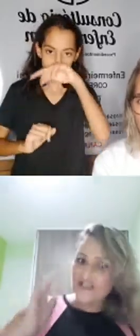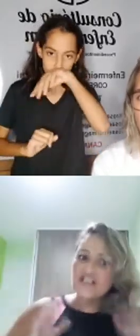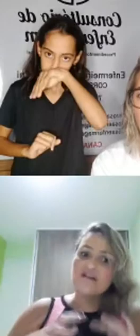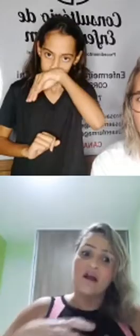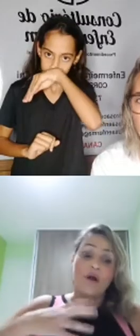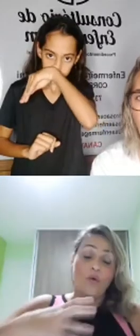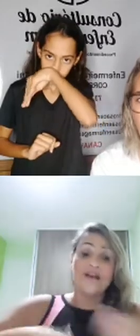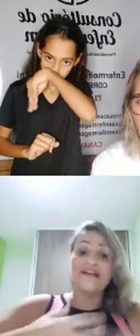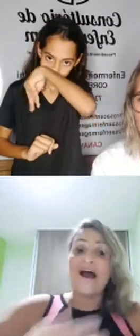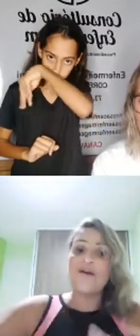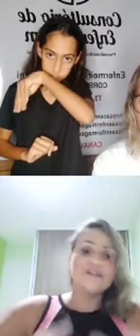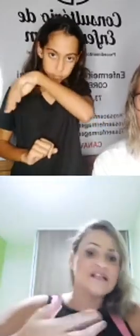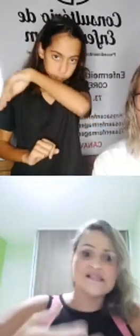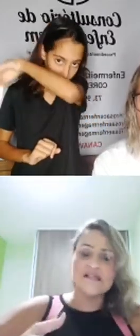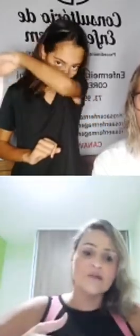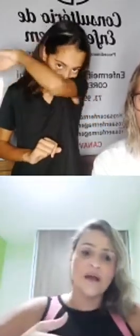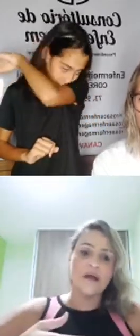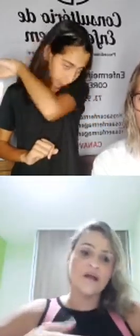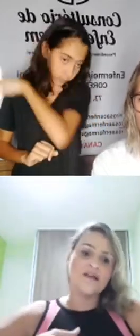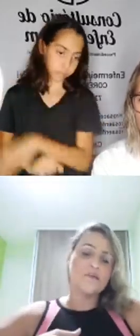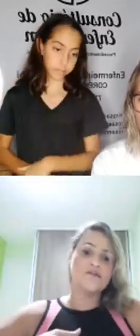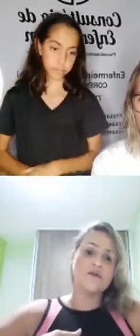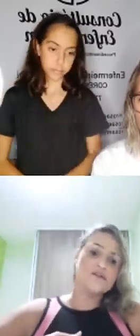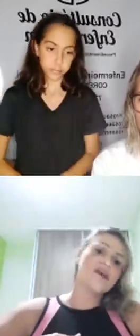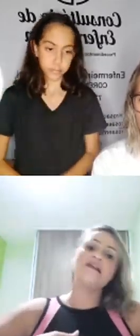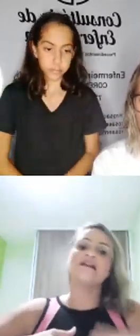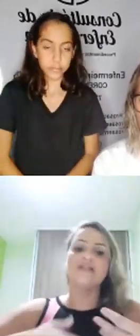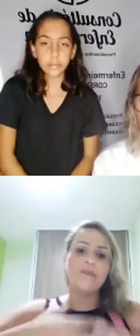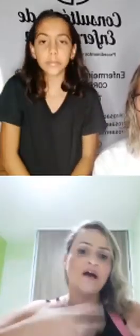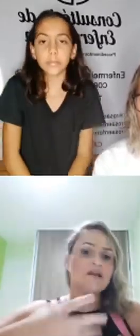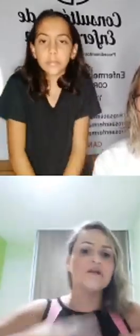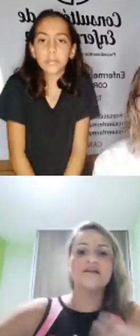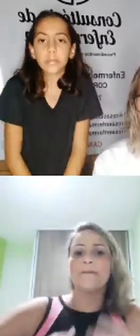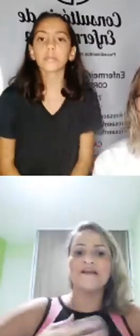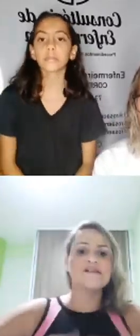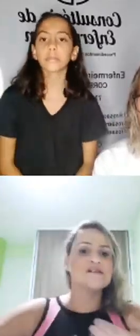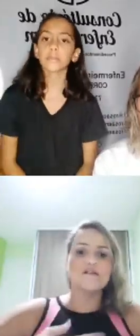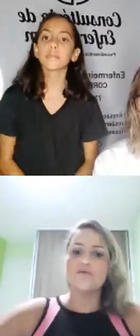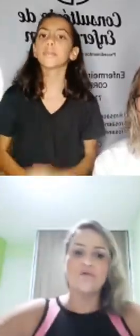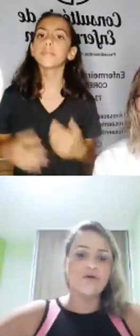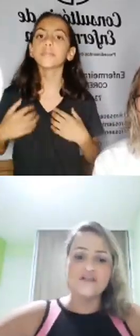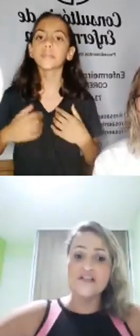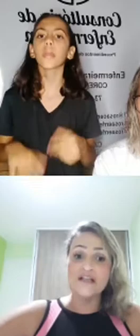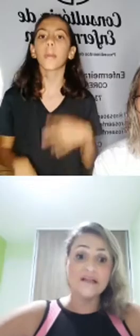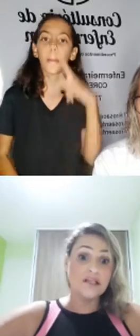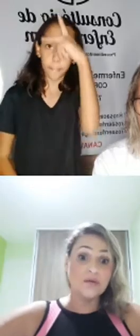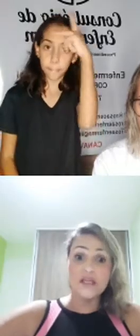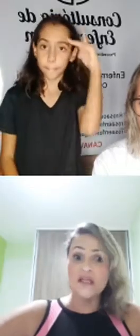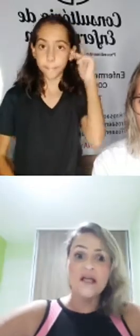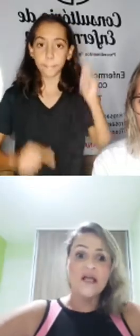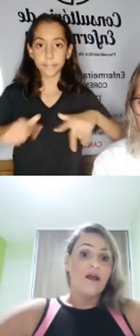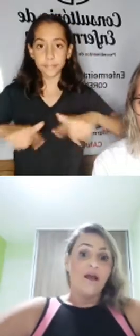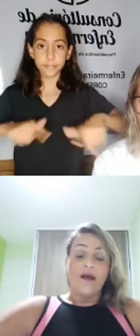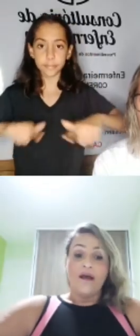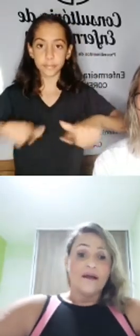Então o que está acontecendo é que as pessoas, quem está trabalhando, quem está pesquisando com o Covid, está tendo